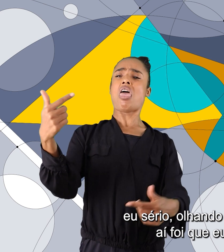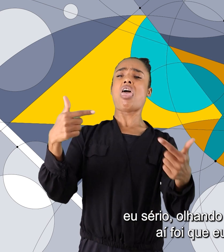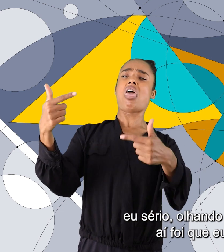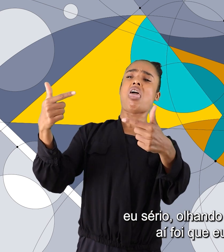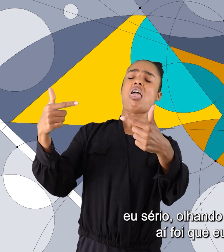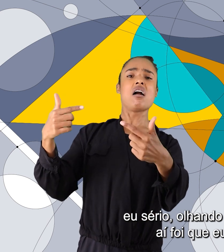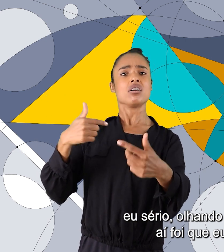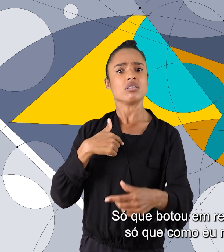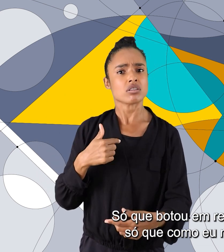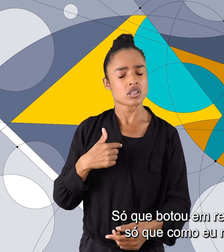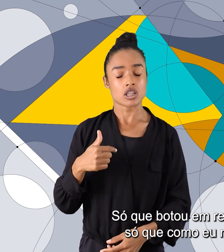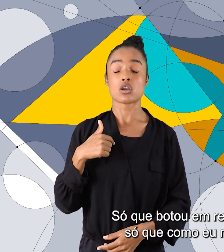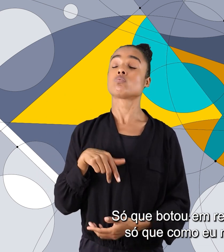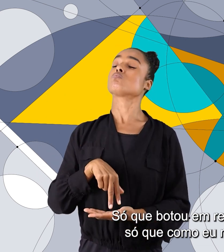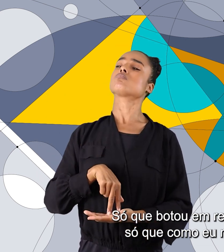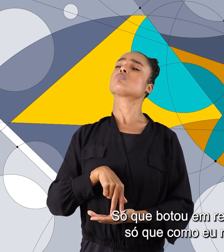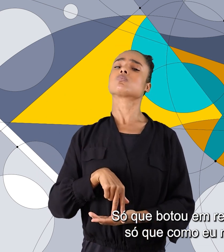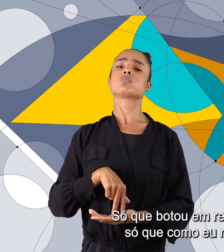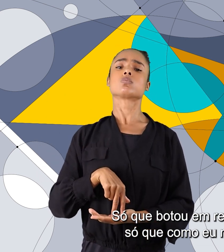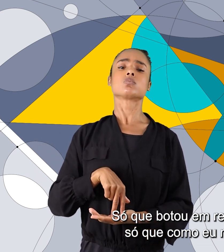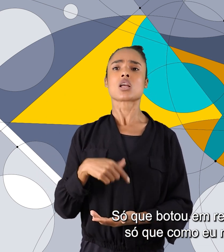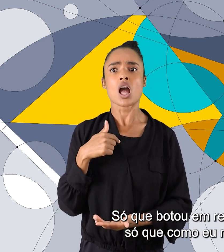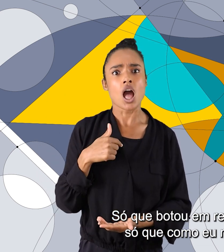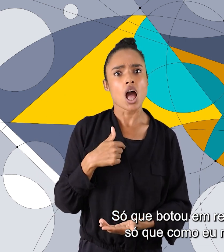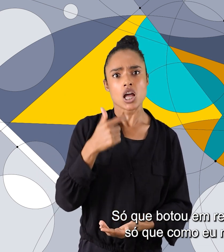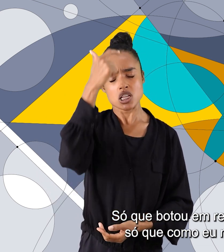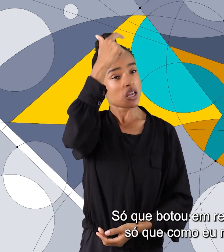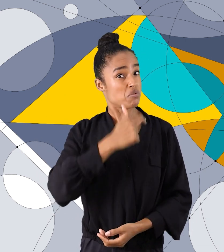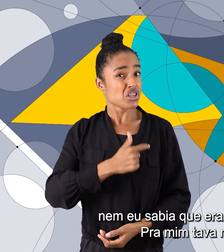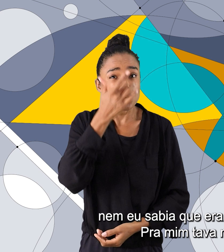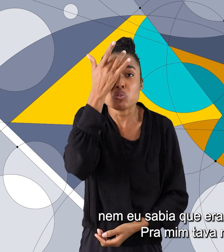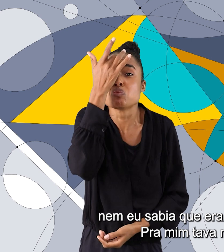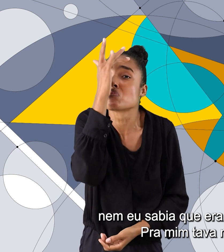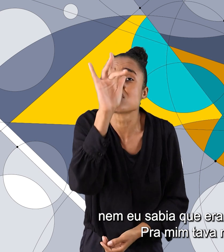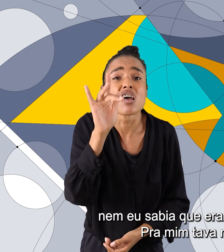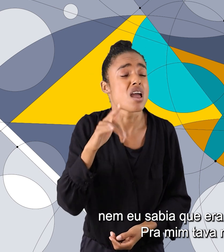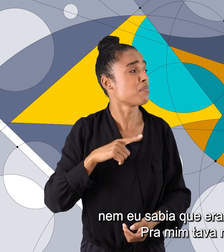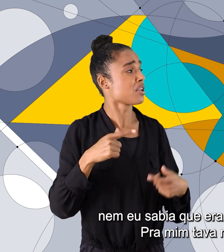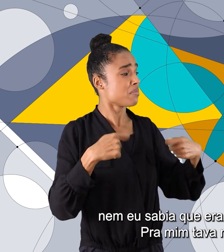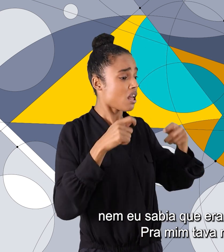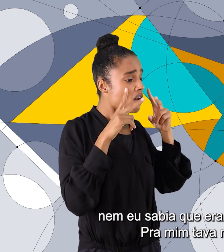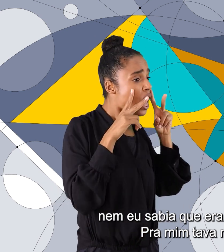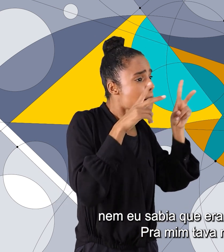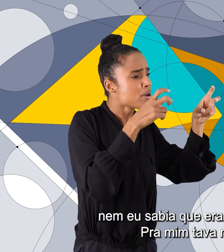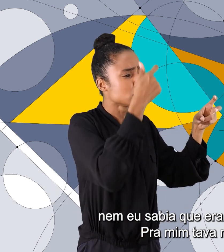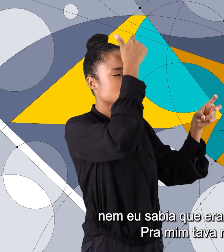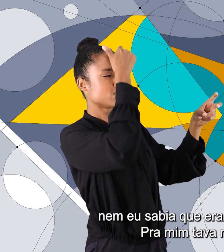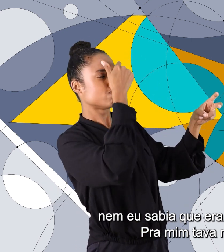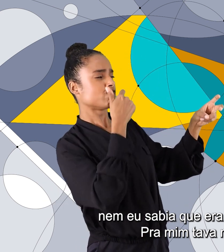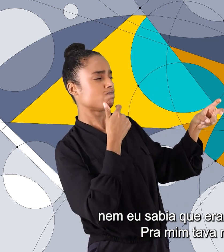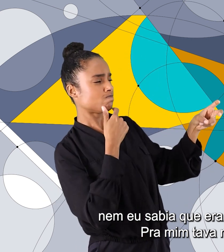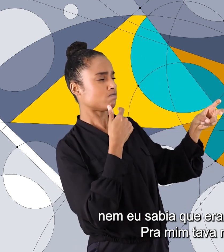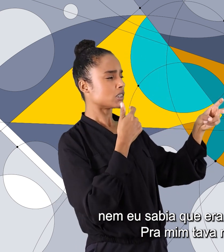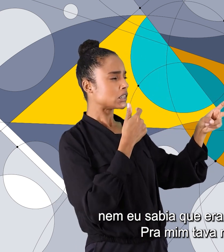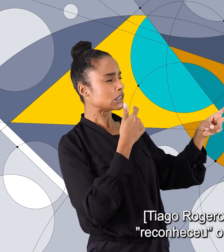espelho, aí foi que eu desci. Só que bocou em reconhecimento. Só que como eu não entendo, nem eu sabia que era reconhecimento. Para mim, tava